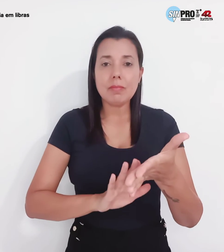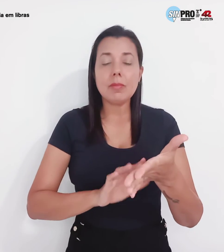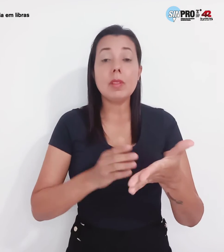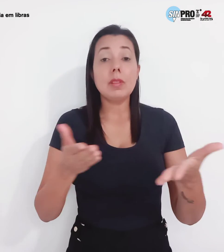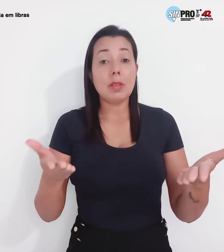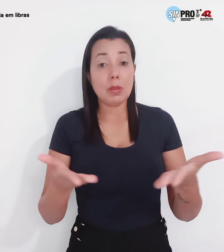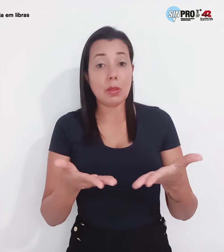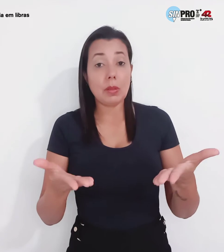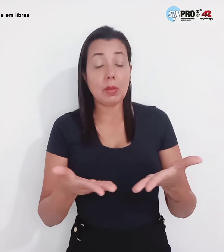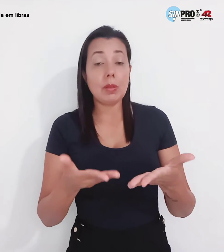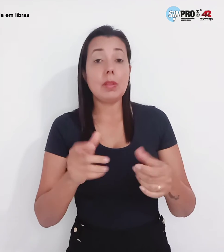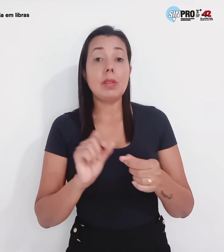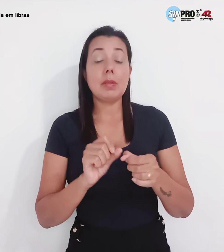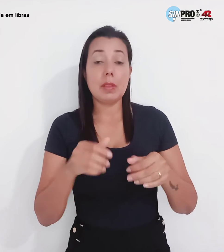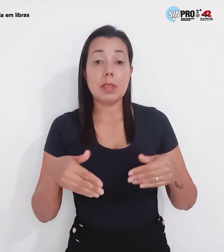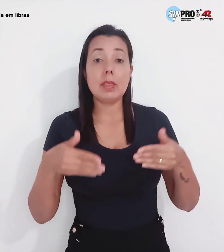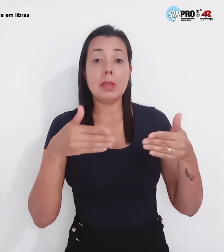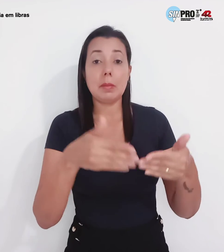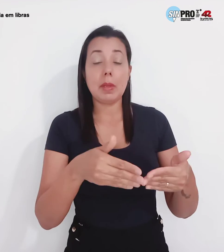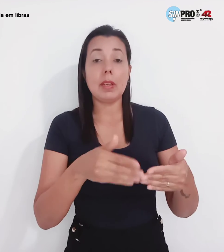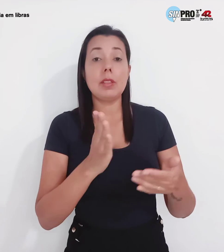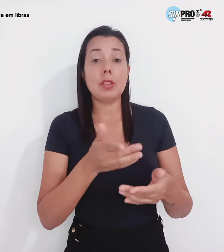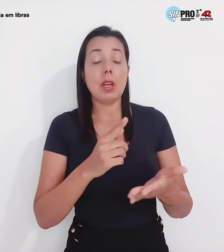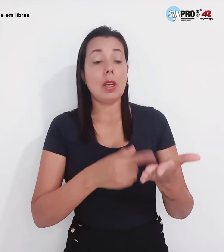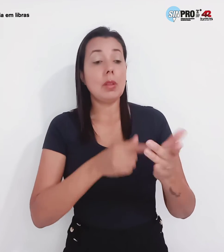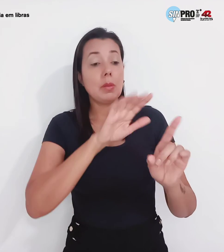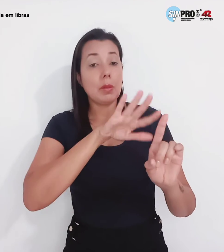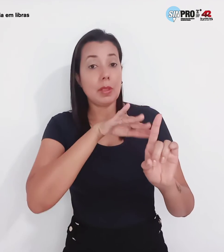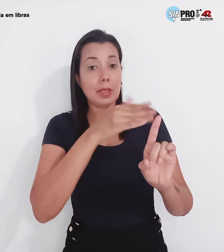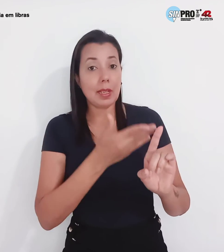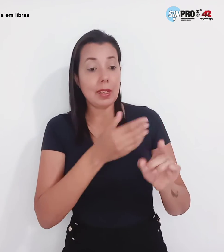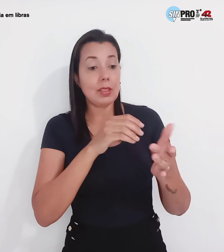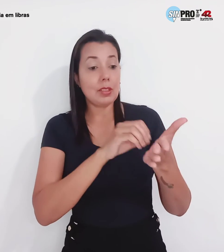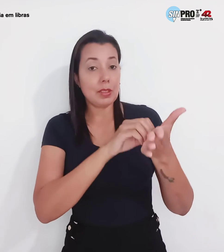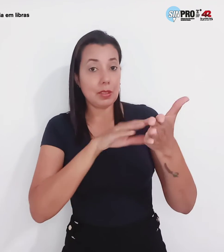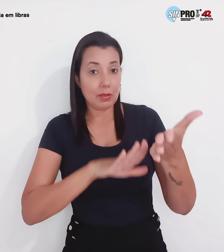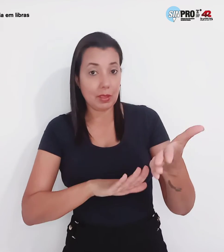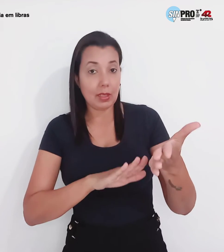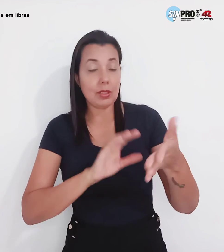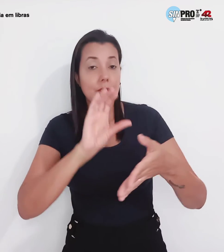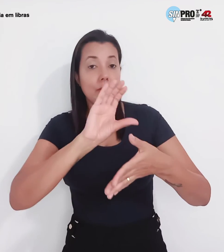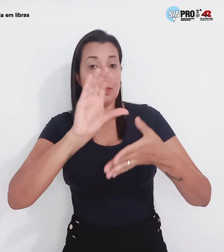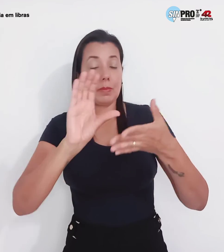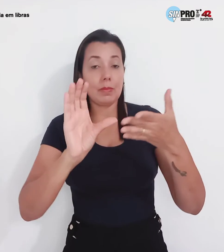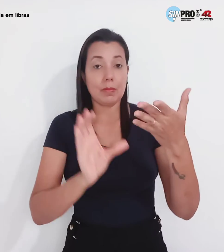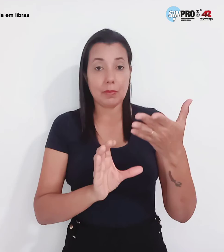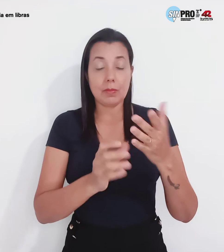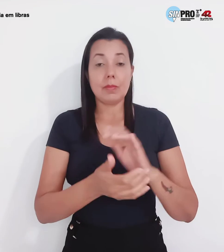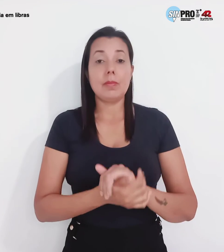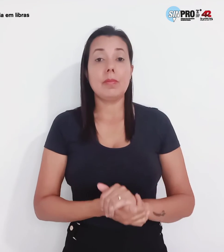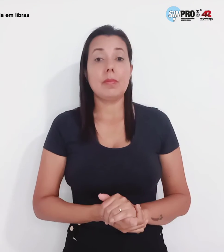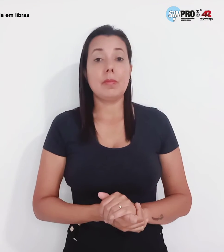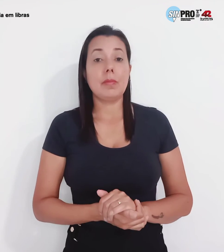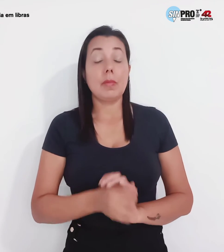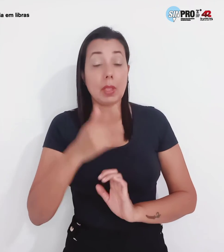hoje fazem parte do calendário de atividades da categoria. Para os